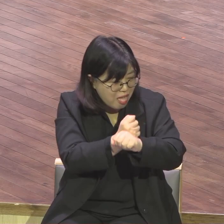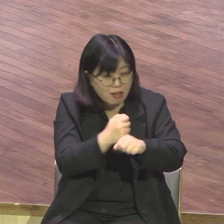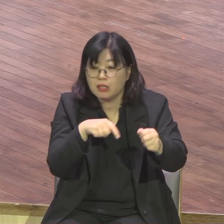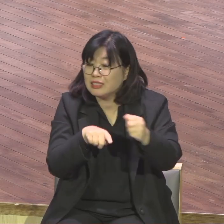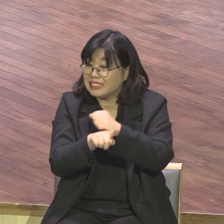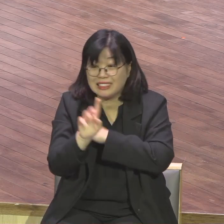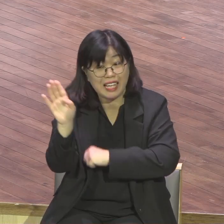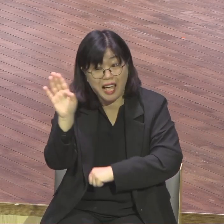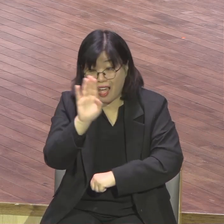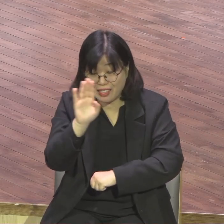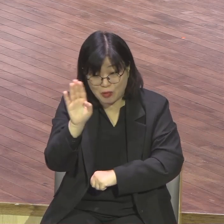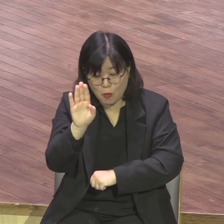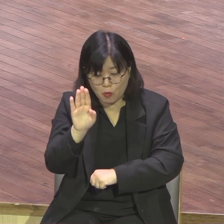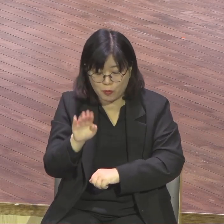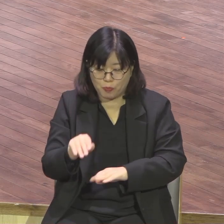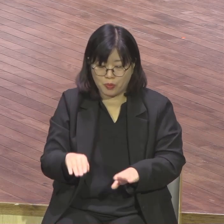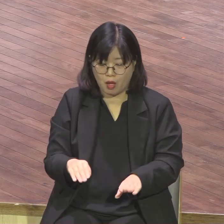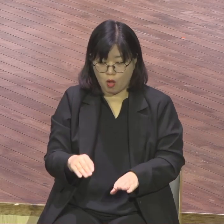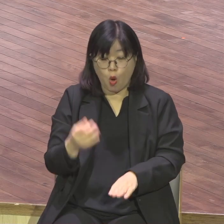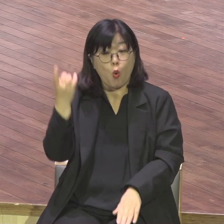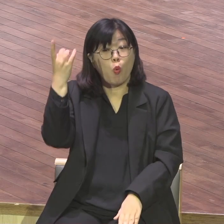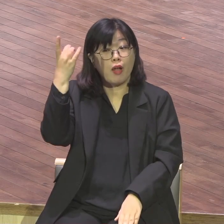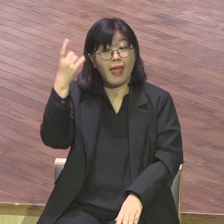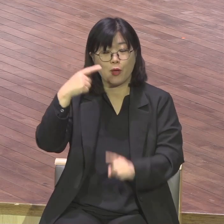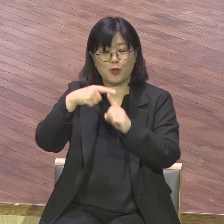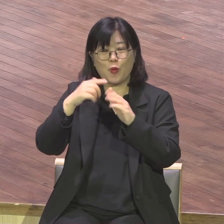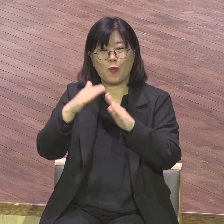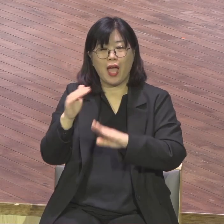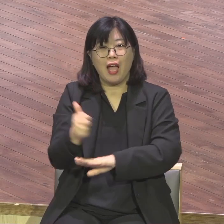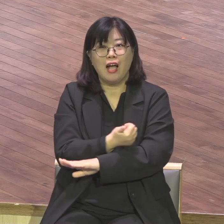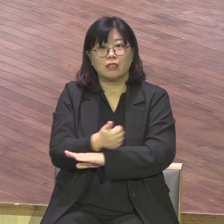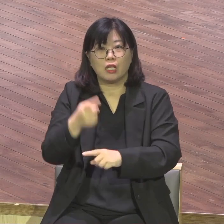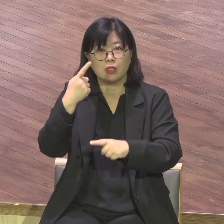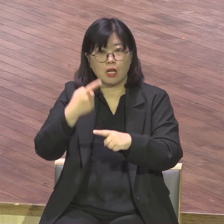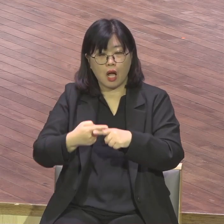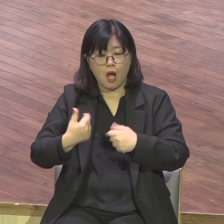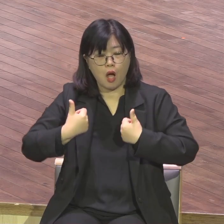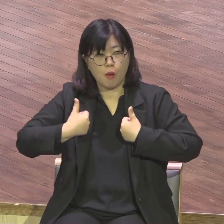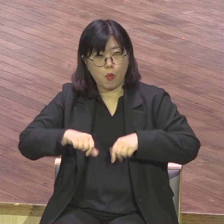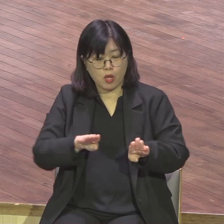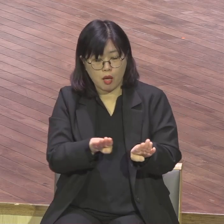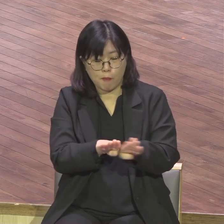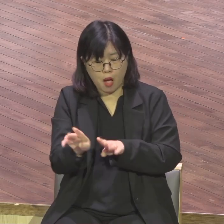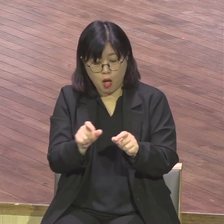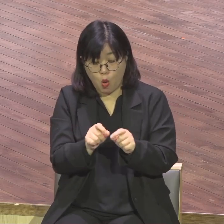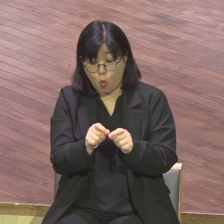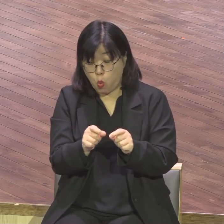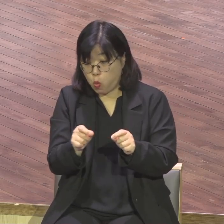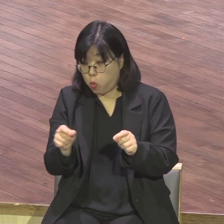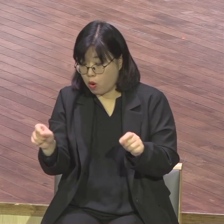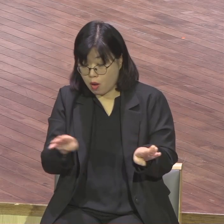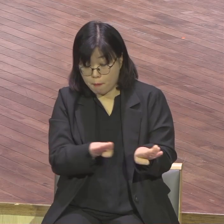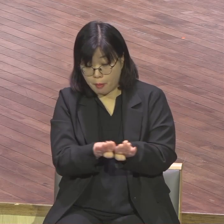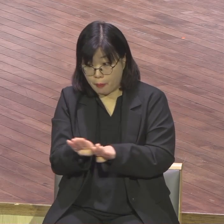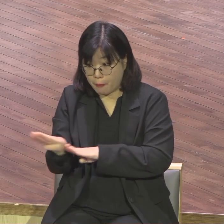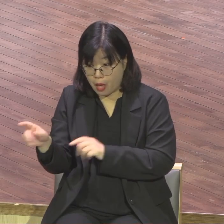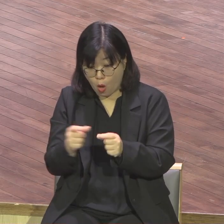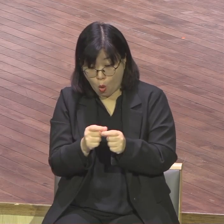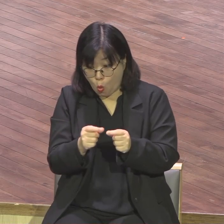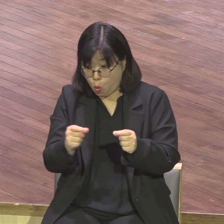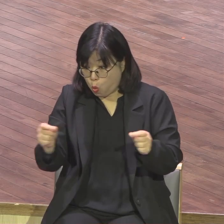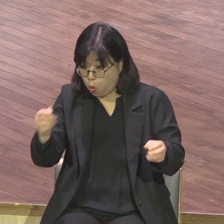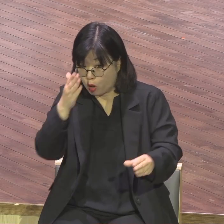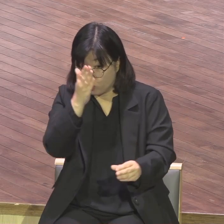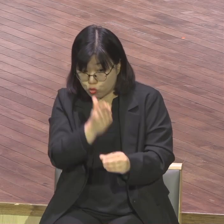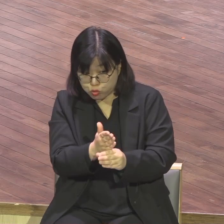장단기 결사를 인도했든지 교회를 다시 데려오게 되면 이 세 사람이 힘을 합쳐서 교회 정착하도록